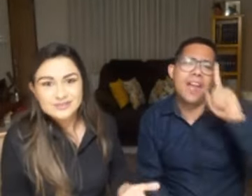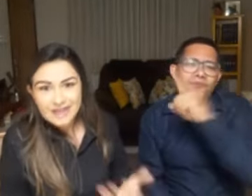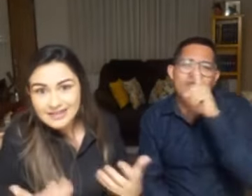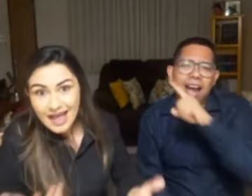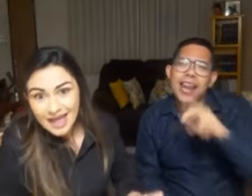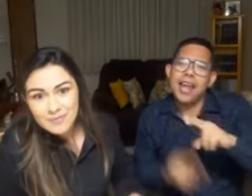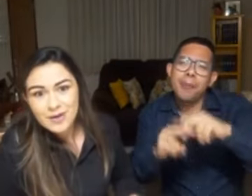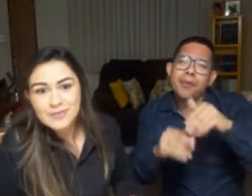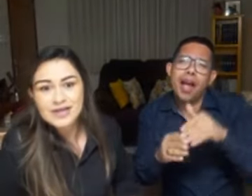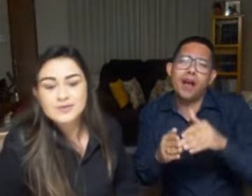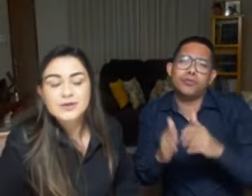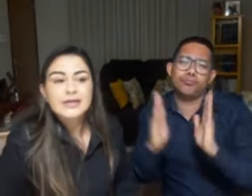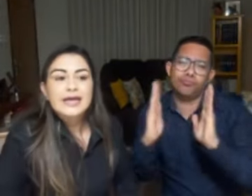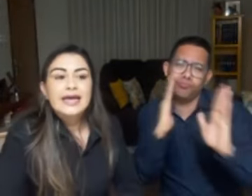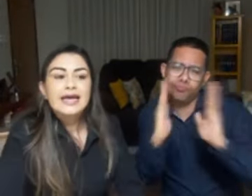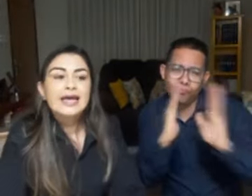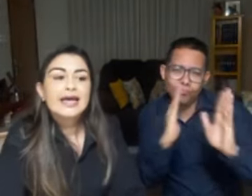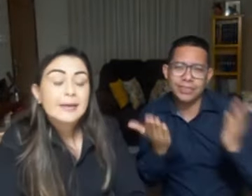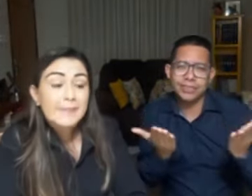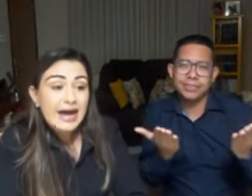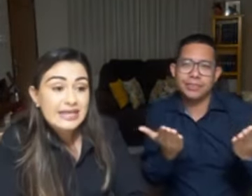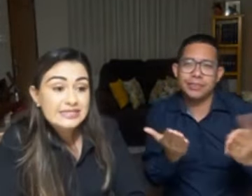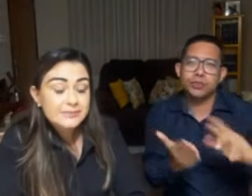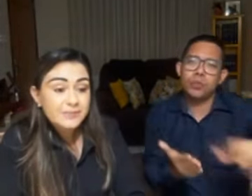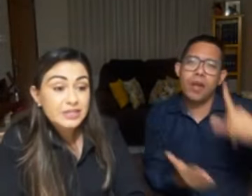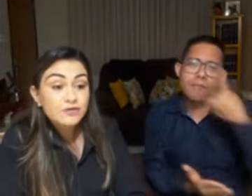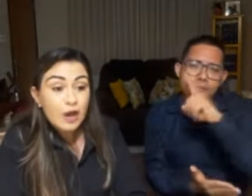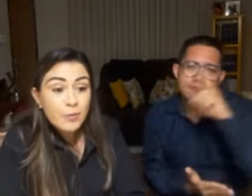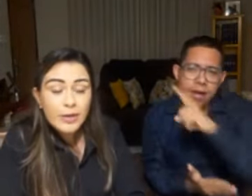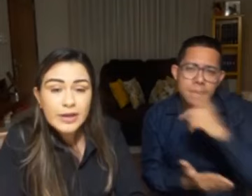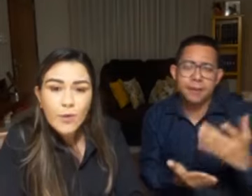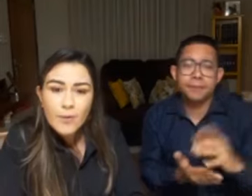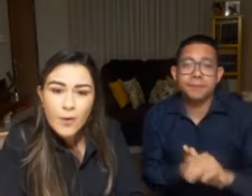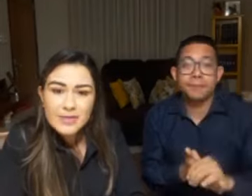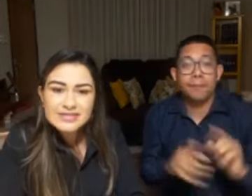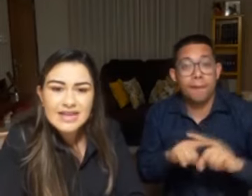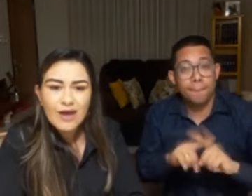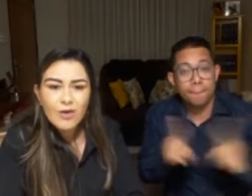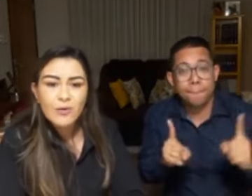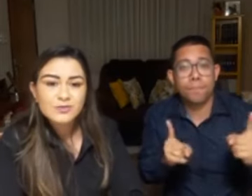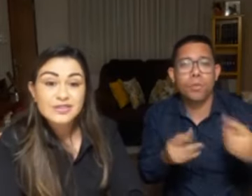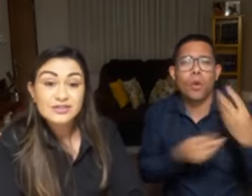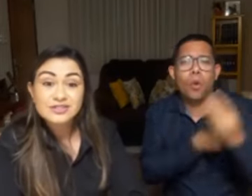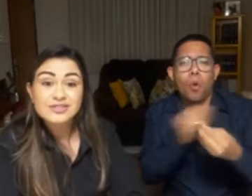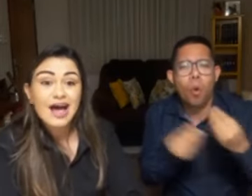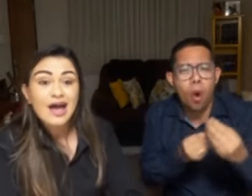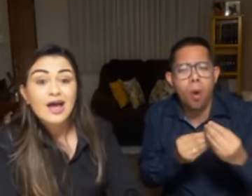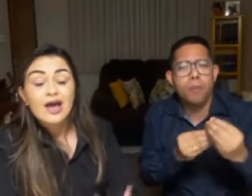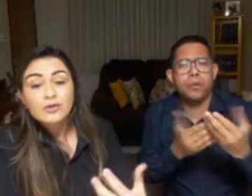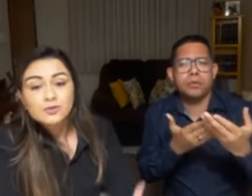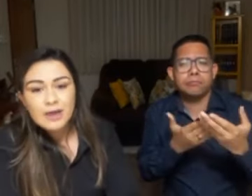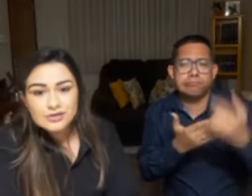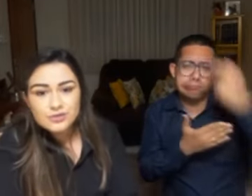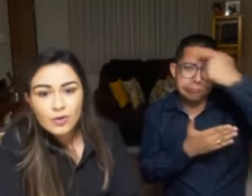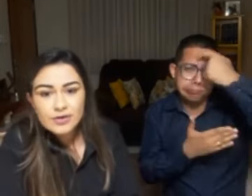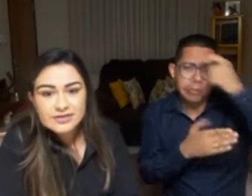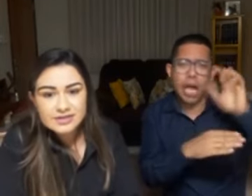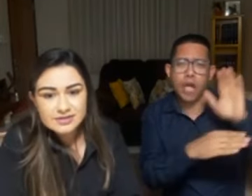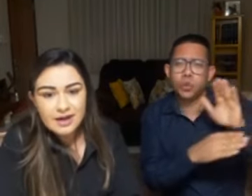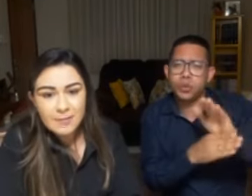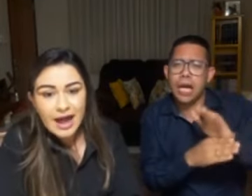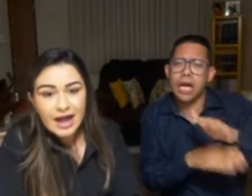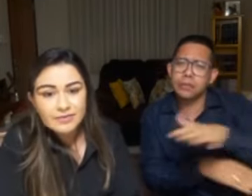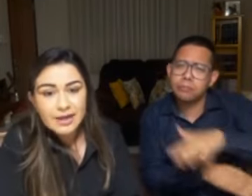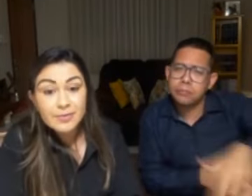Questões da época mesmo. Mas a gente fala um pouquinho como começar, como conscientizar os pastores